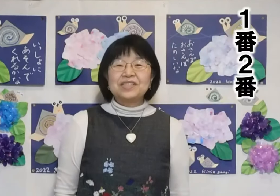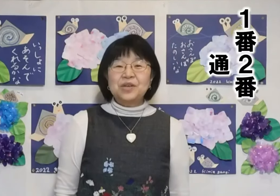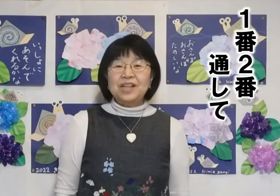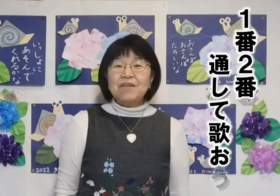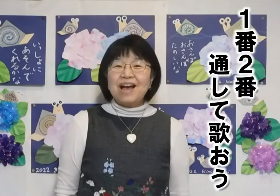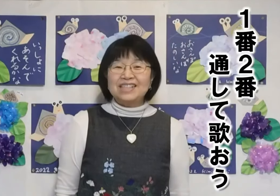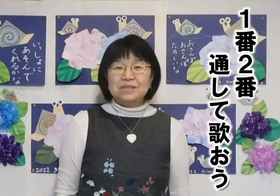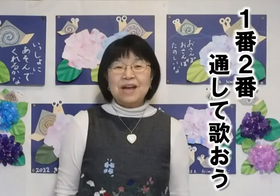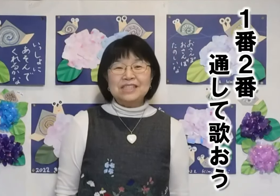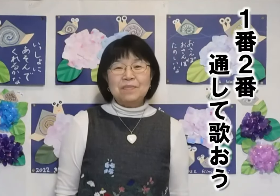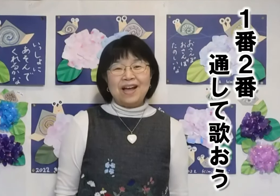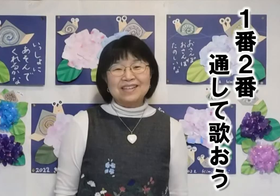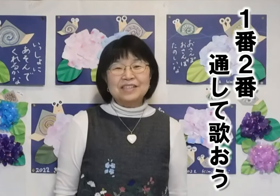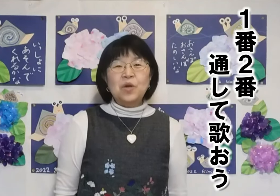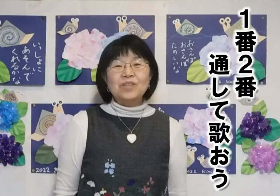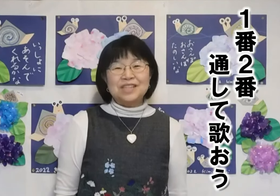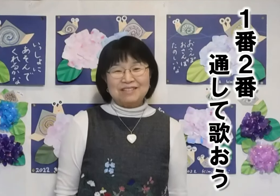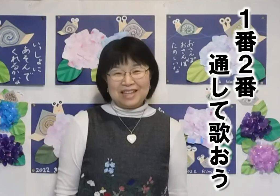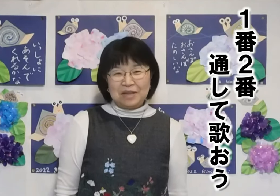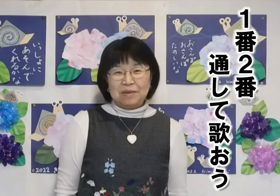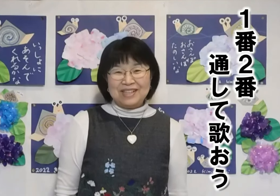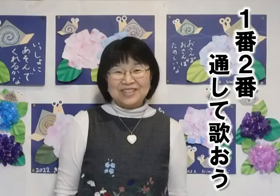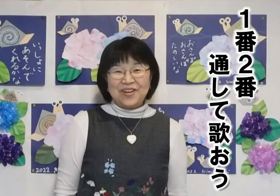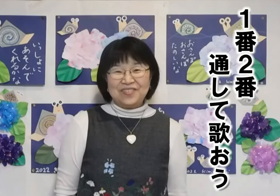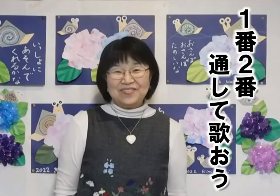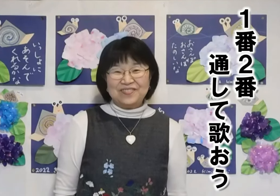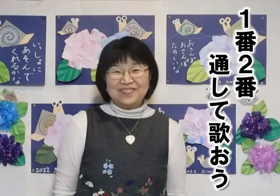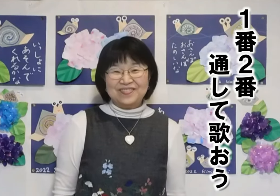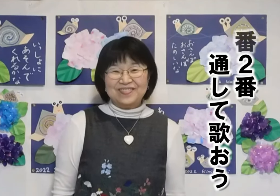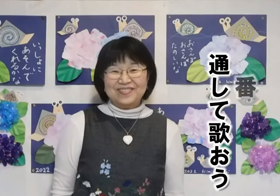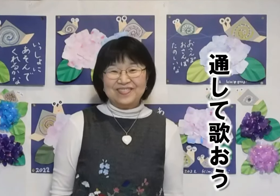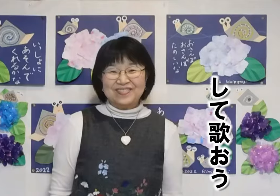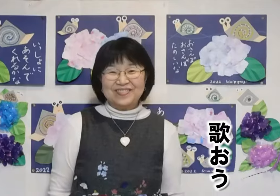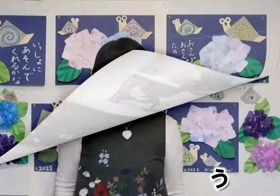それでは1番2番通して歌ってみましょう。